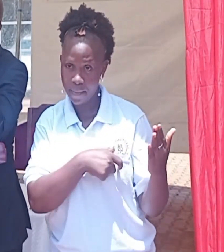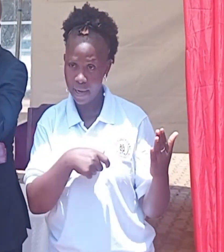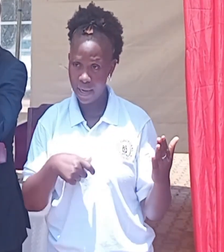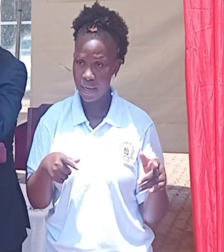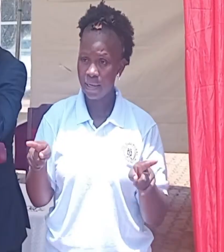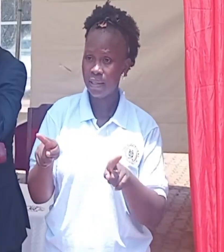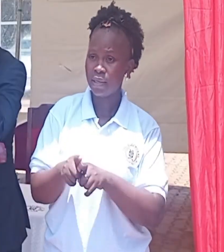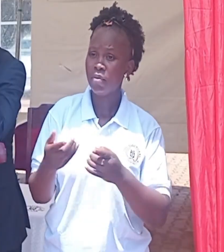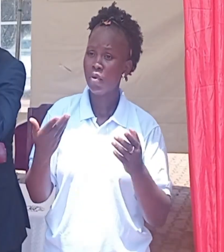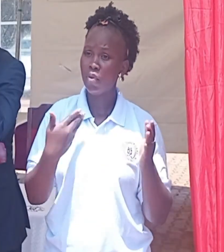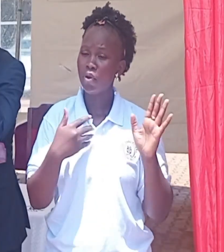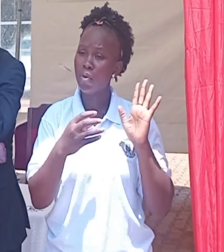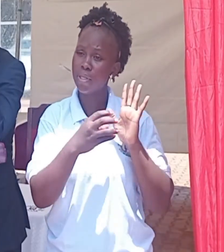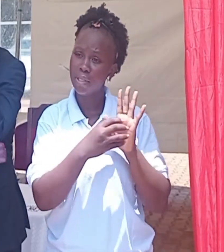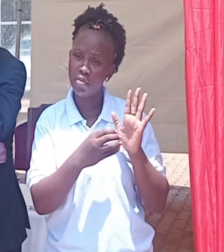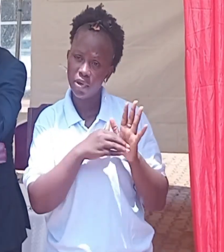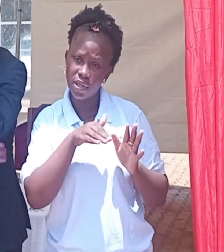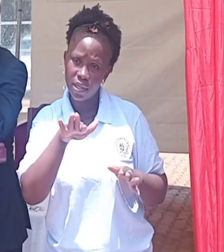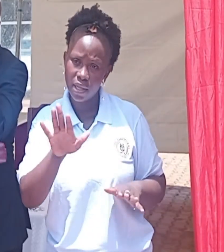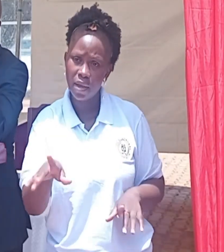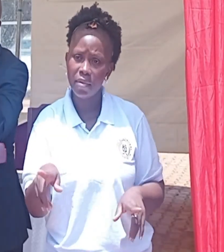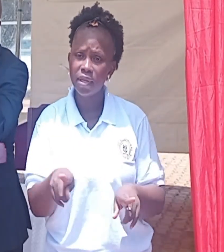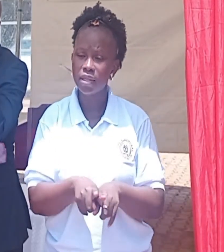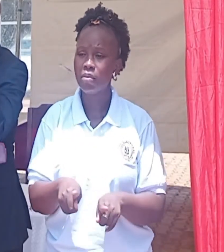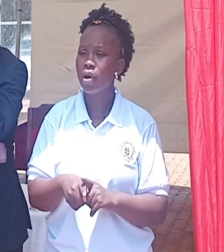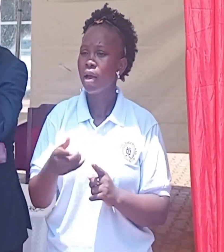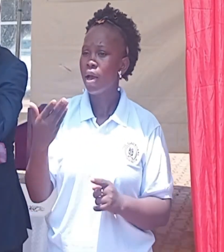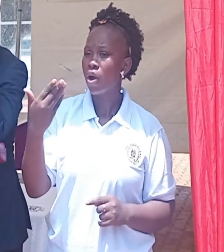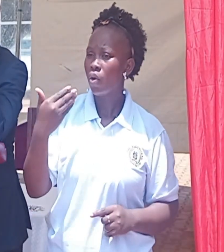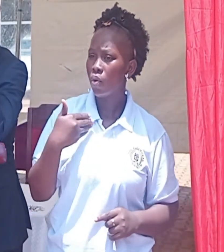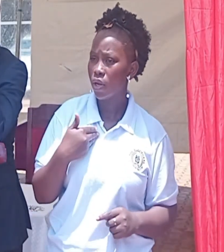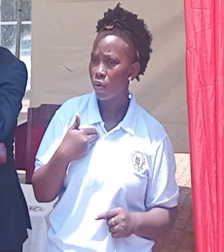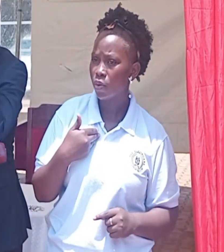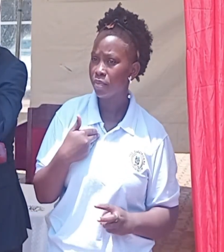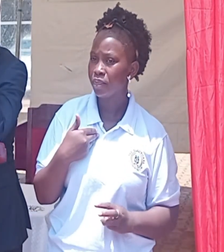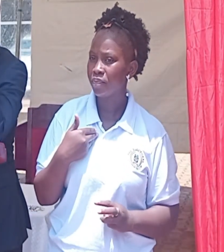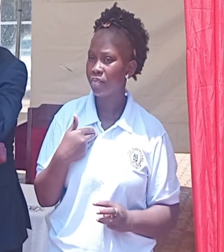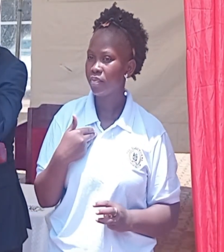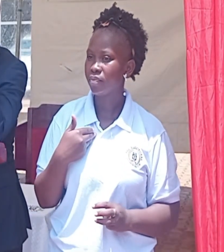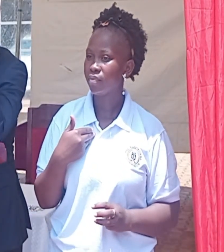kuliko simboozi zaabwe, kuliko